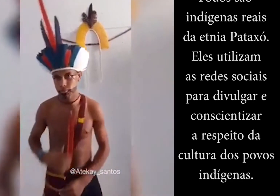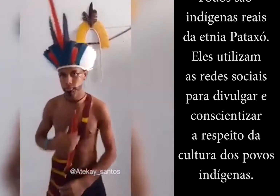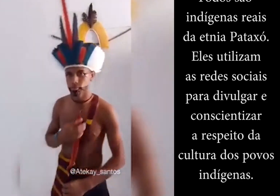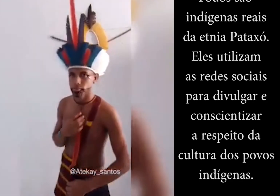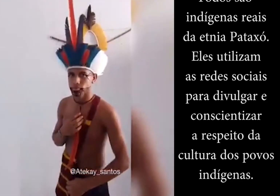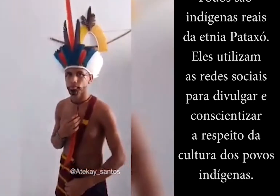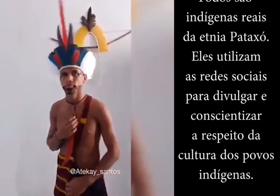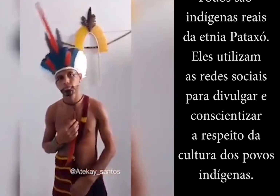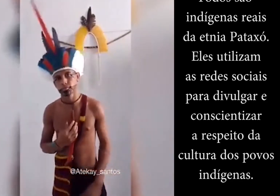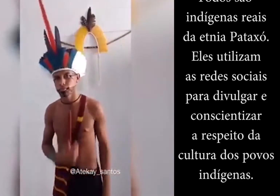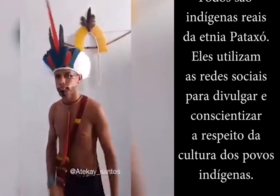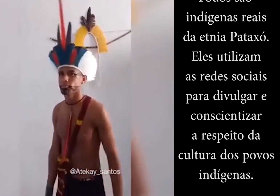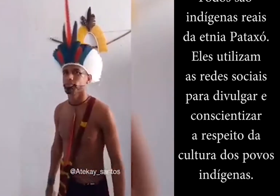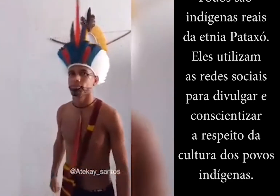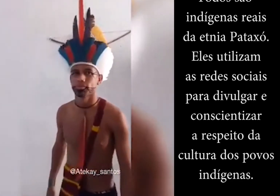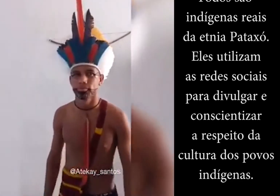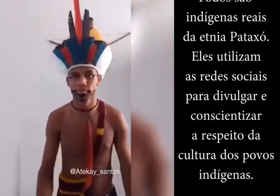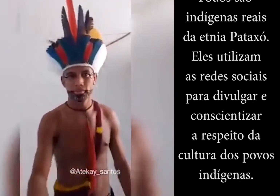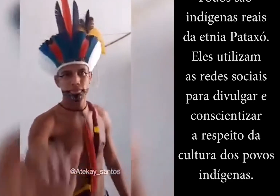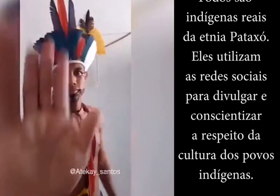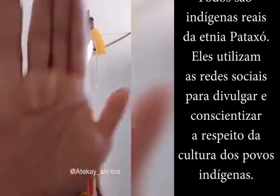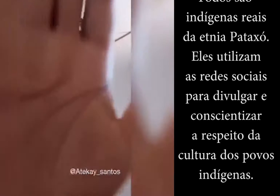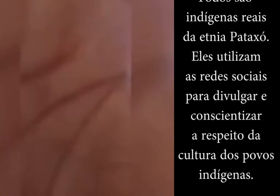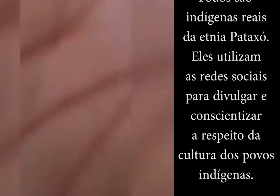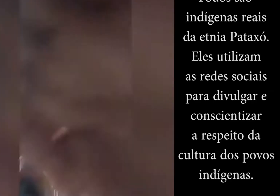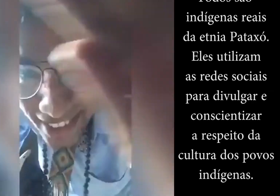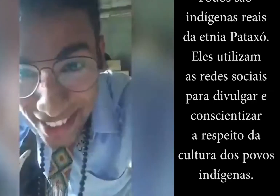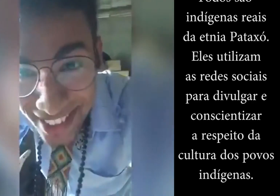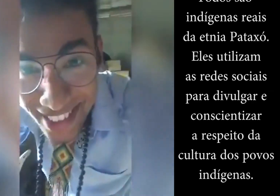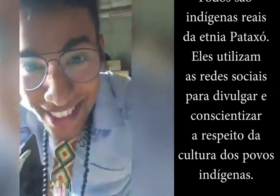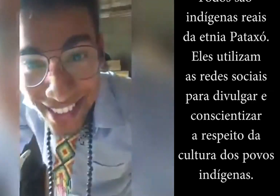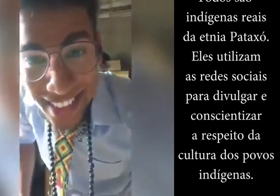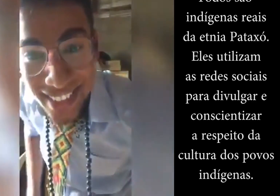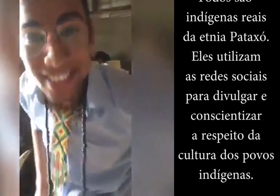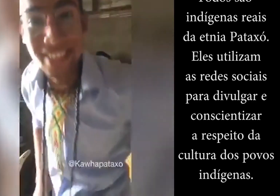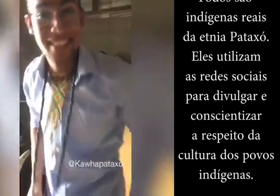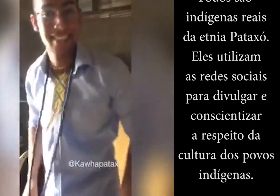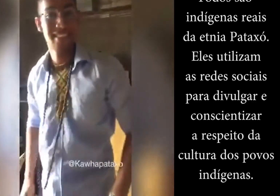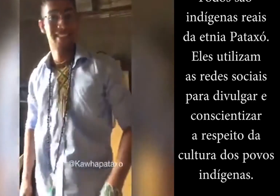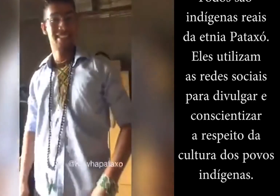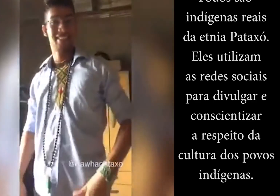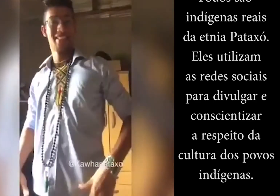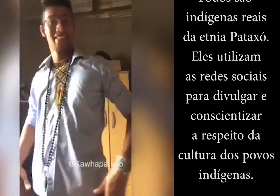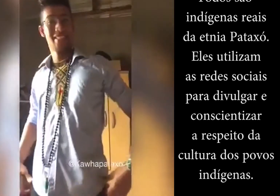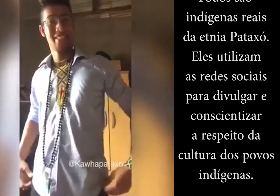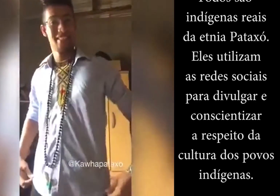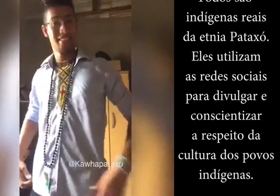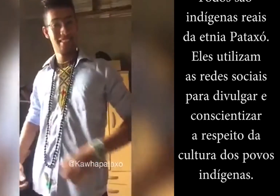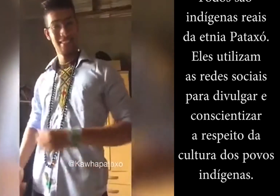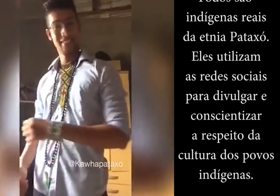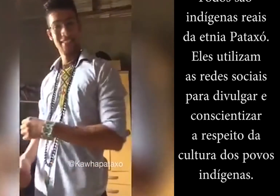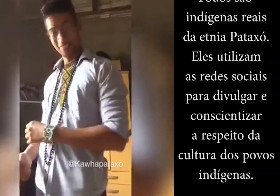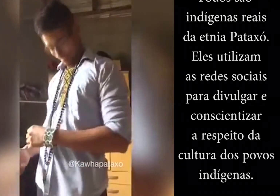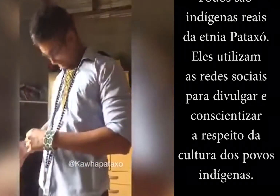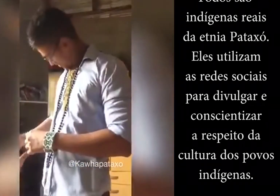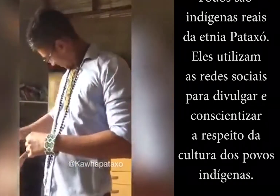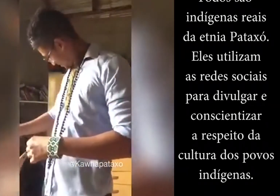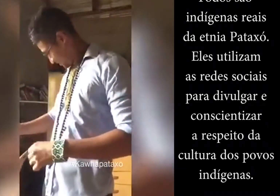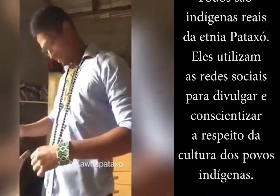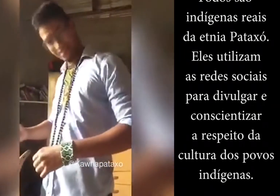cédulas. Territórios originários e não fundiários, herança viva secular. Pensar nas crianças, levante e avança trazendo vitória